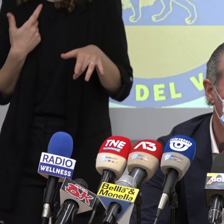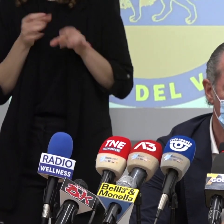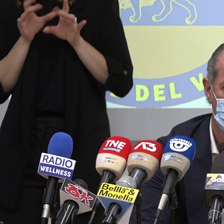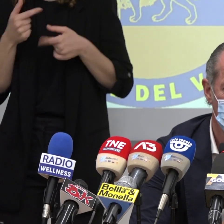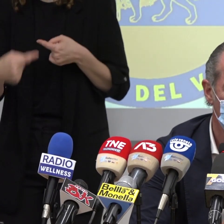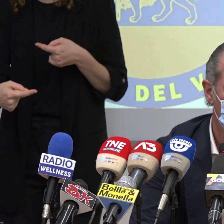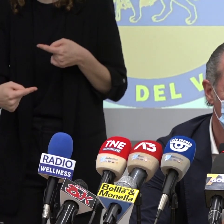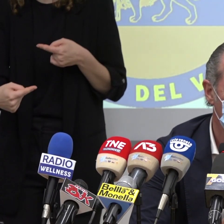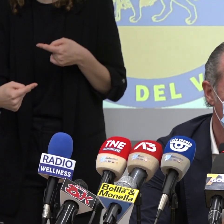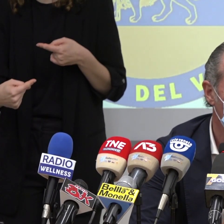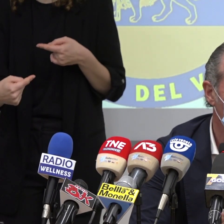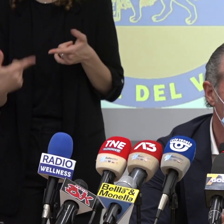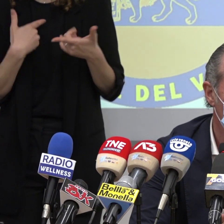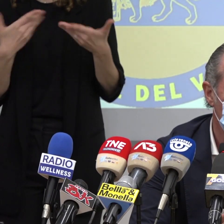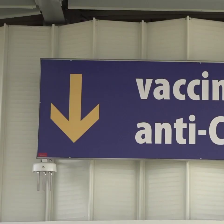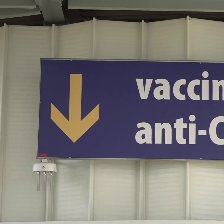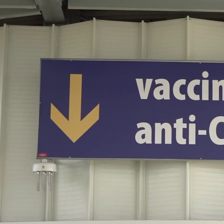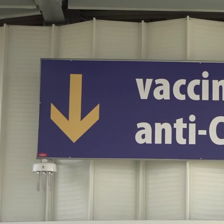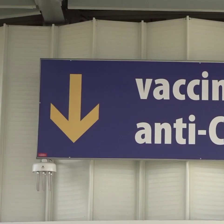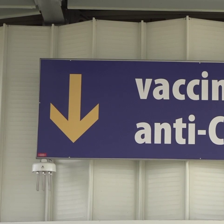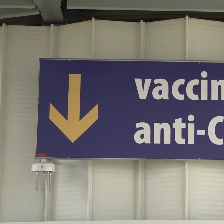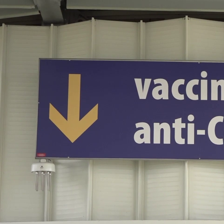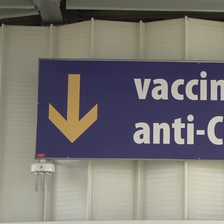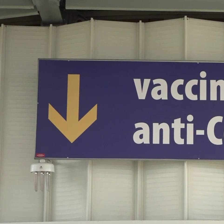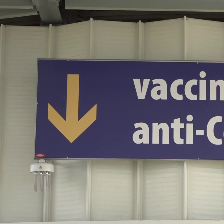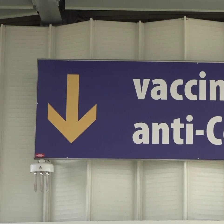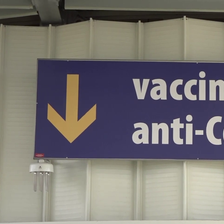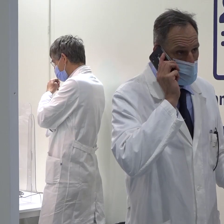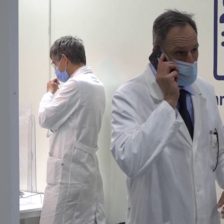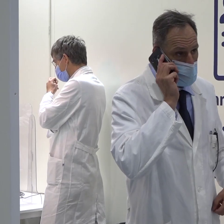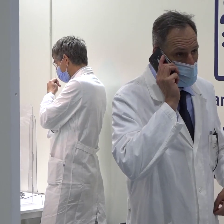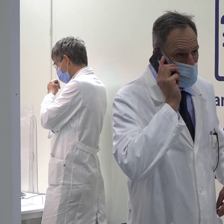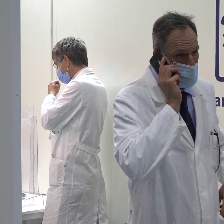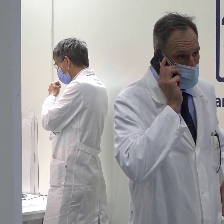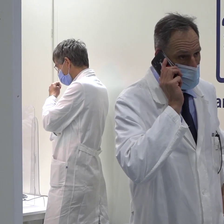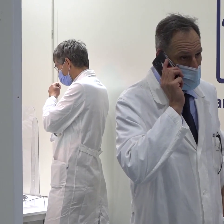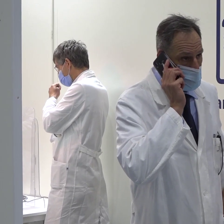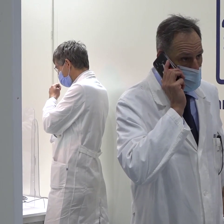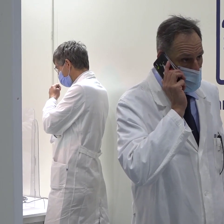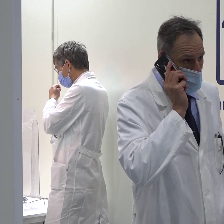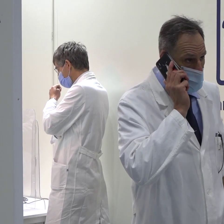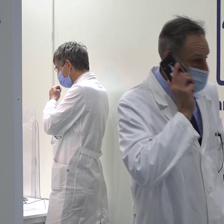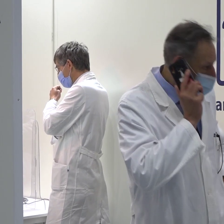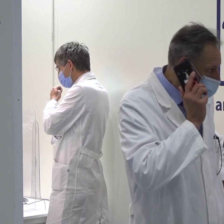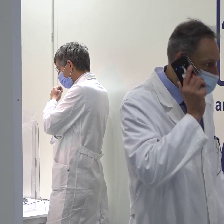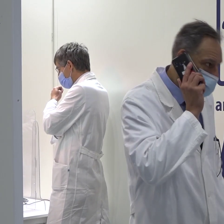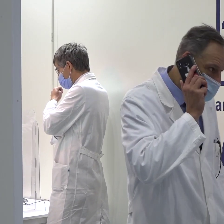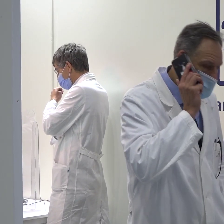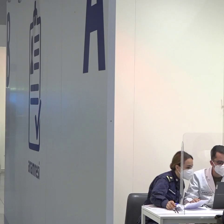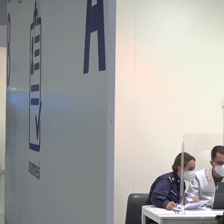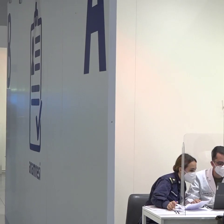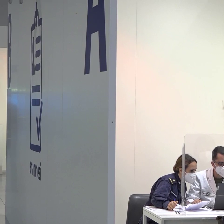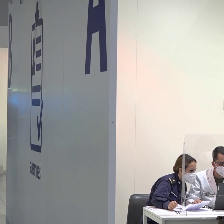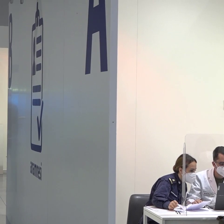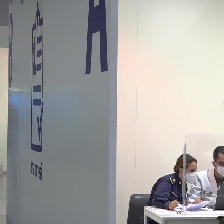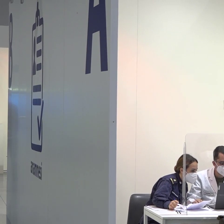liberi, apriamo tutti. Il Veneto, ha aggiunto Zaia, è pronto a somministrare la seconda dose di vaccino ai turisti qualora le